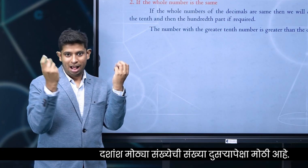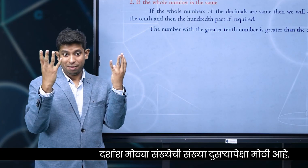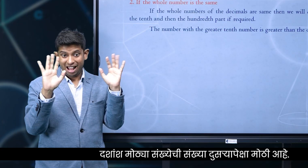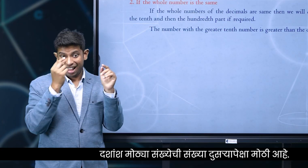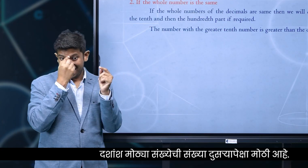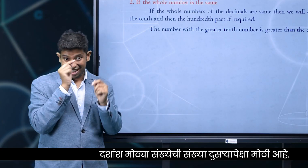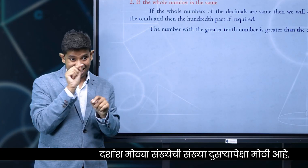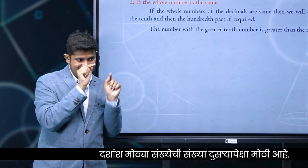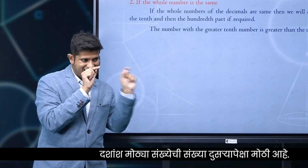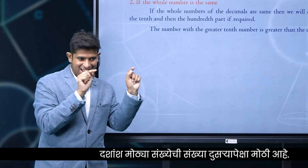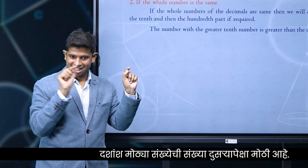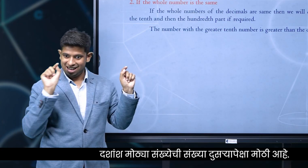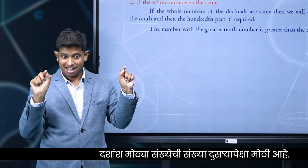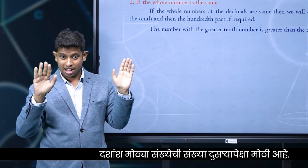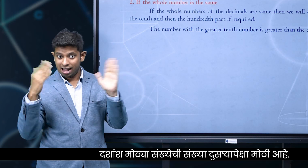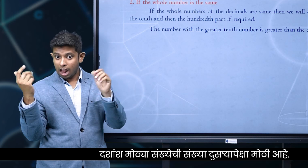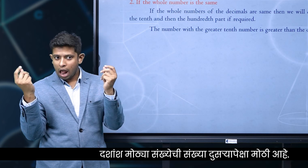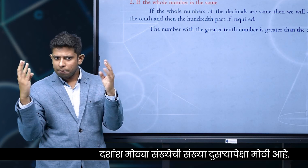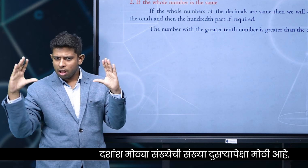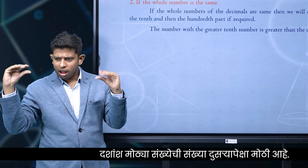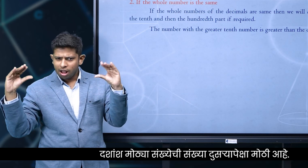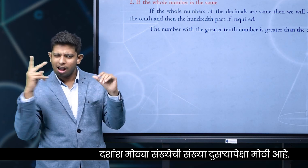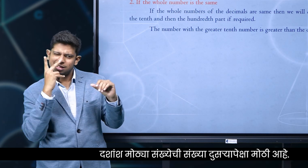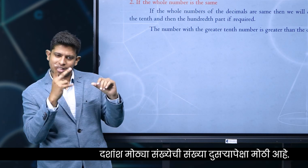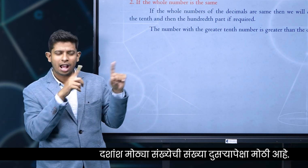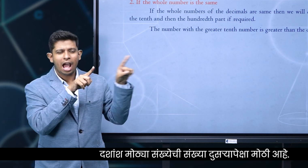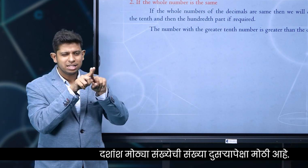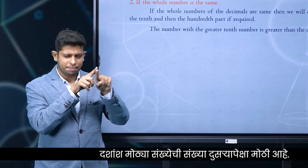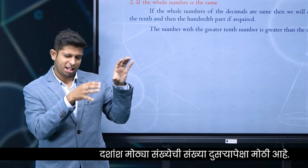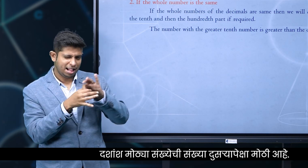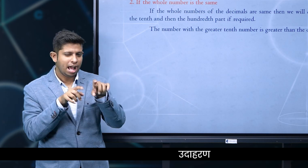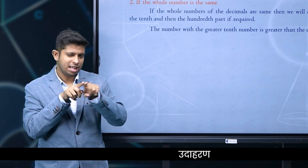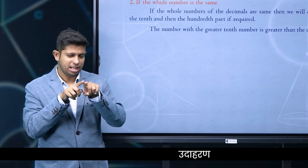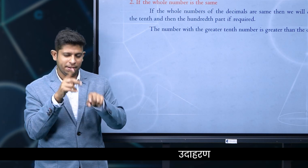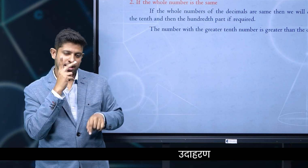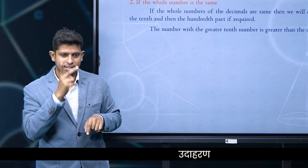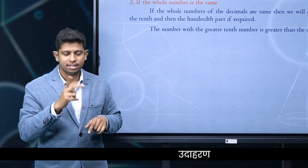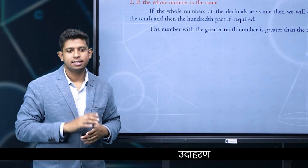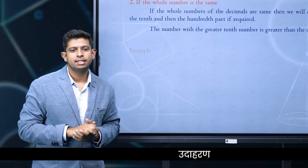दशांश मोठ्या संख्येची संख्या दुसऱ्यापेक्षा मोठी आहे. उदाहरण,